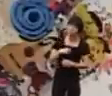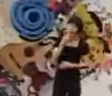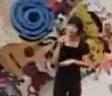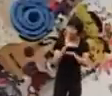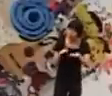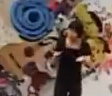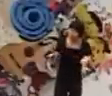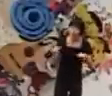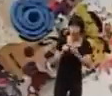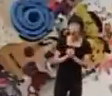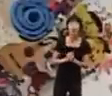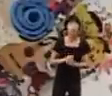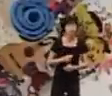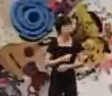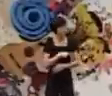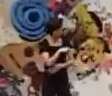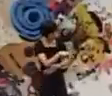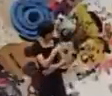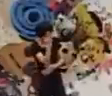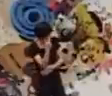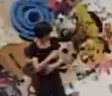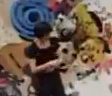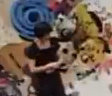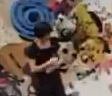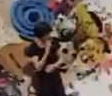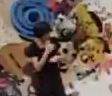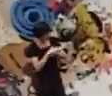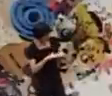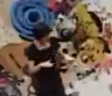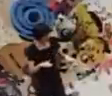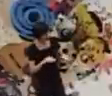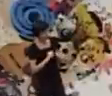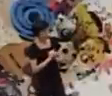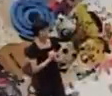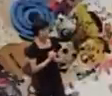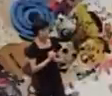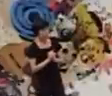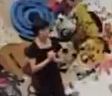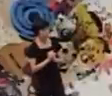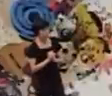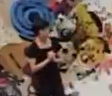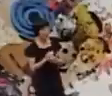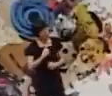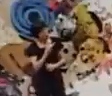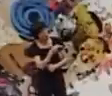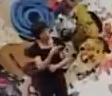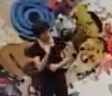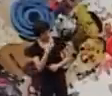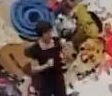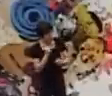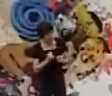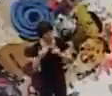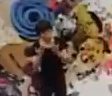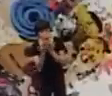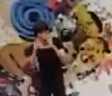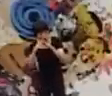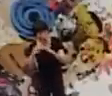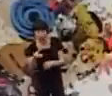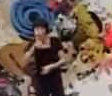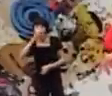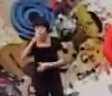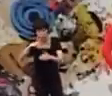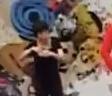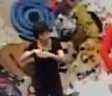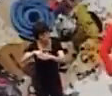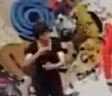早晨啊。 哦，係你阿峰，早晨啊。 老師，要唔要我跑定翻學校幫你斟定